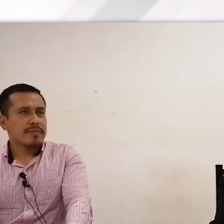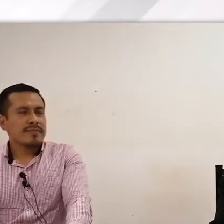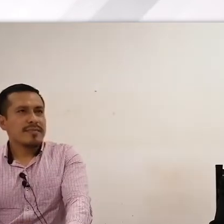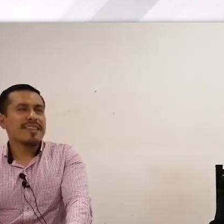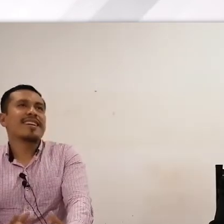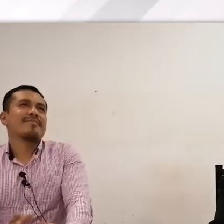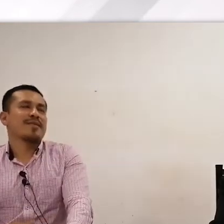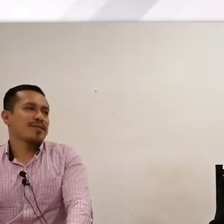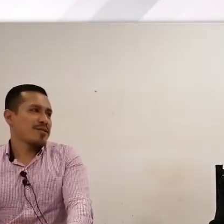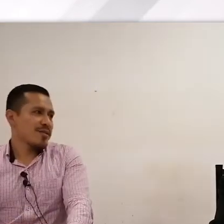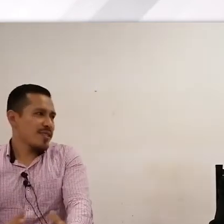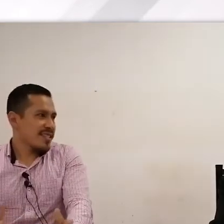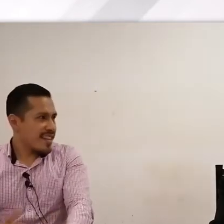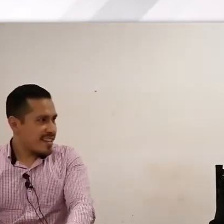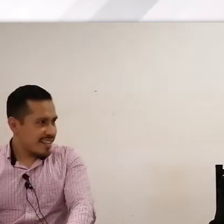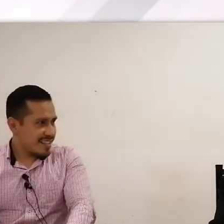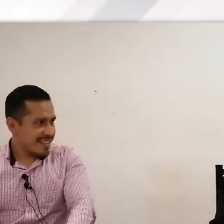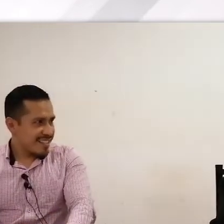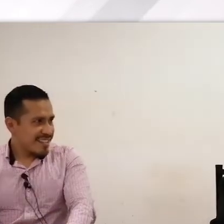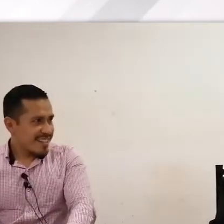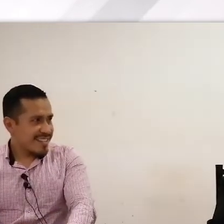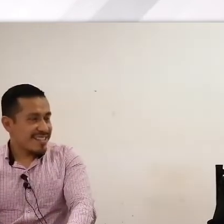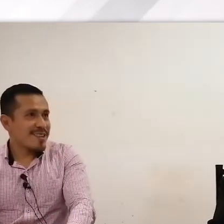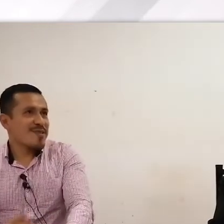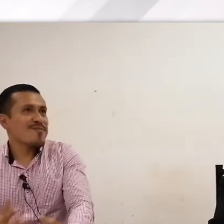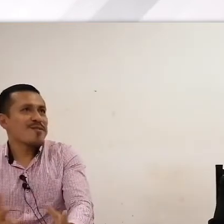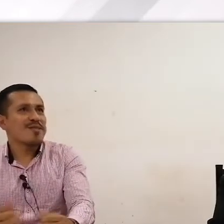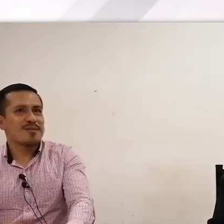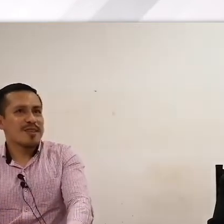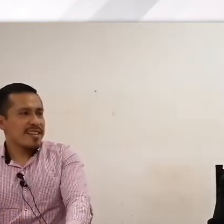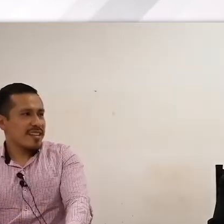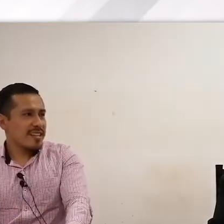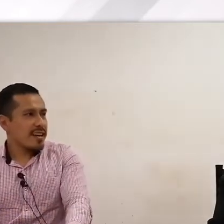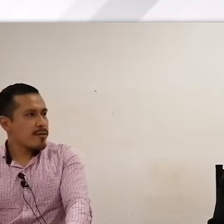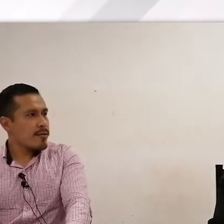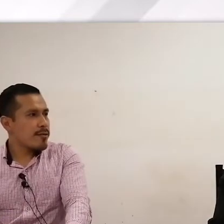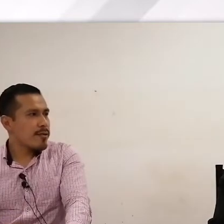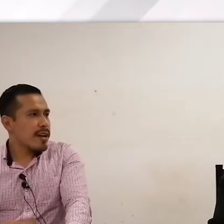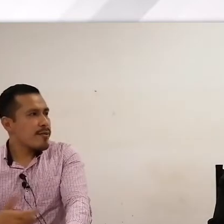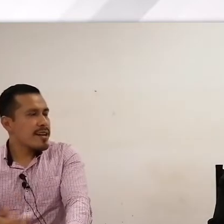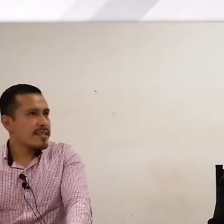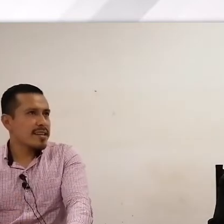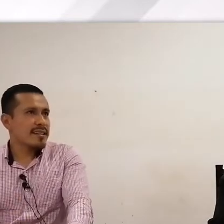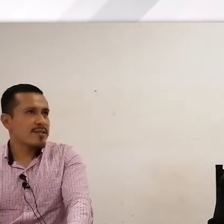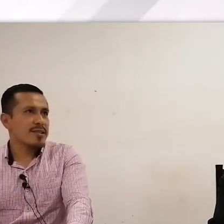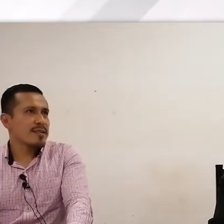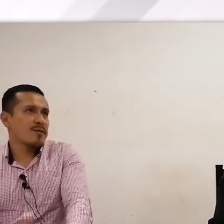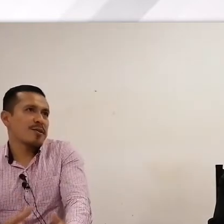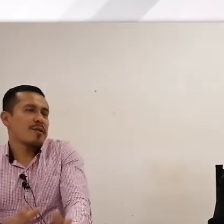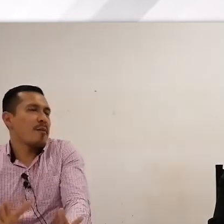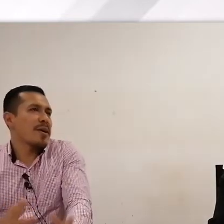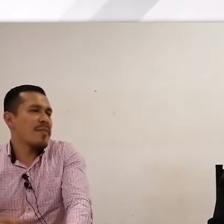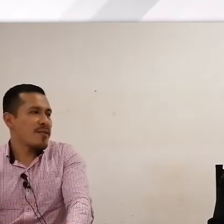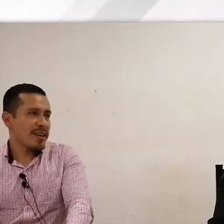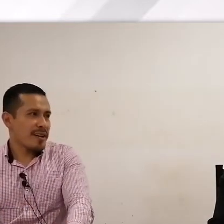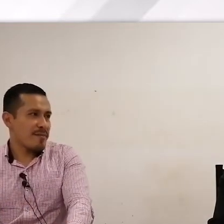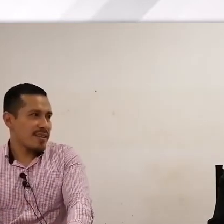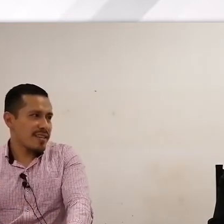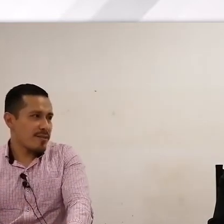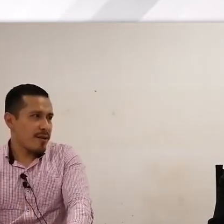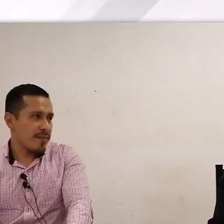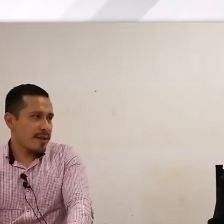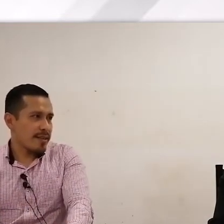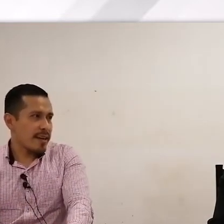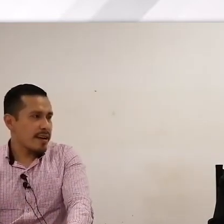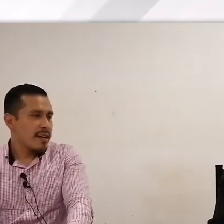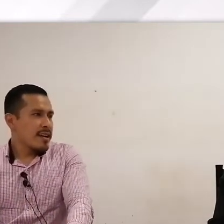sordos. Ay, pero yo no sé señas. Claro. ¿Cómo los voy a atender o qué voy a hacer? Entonces, lo primero que